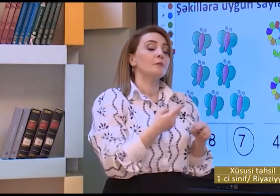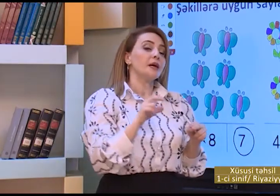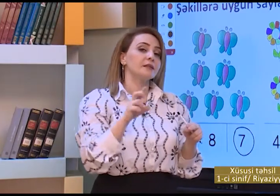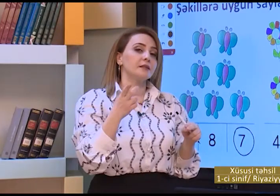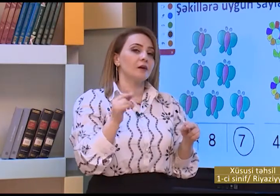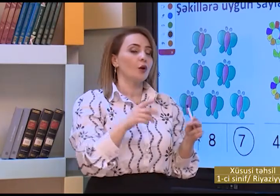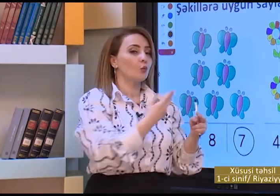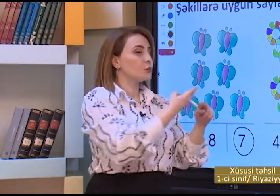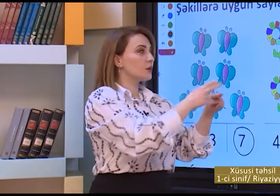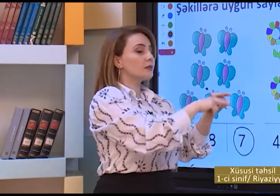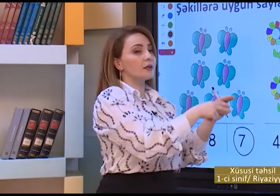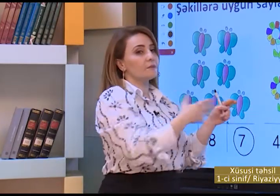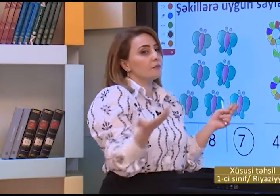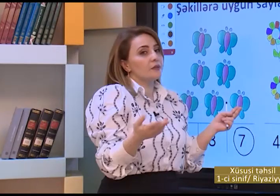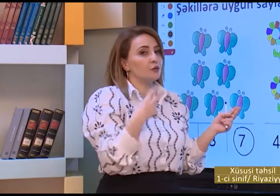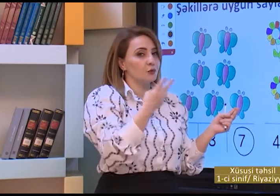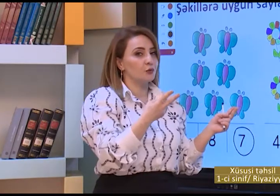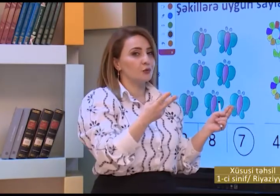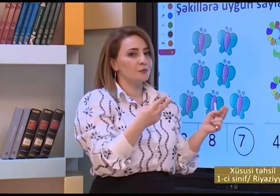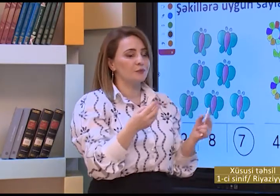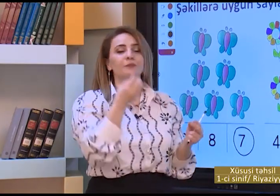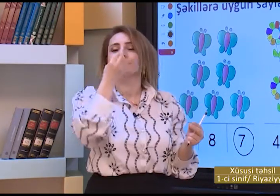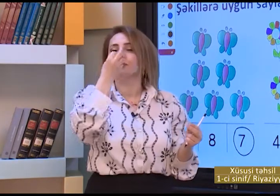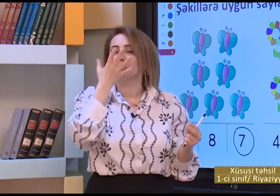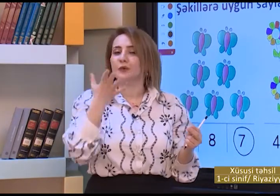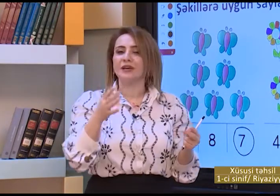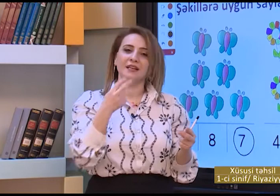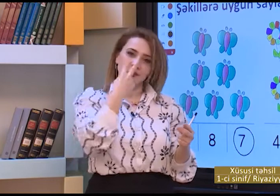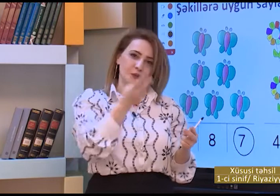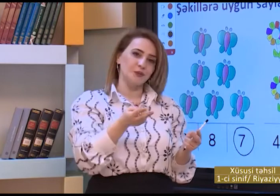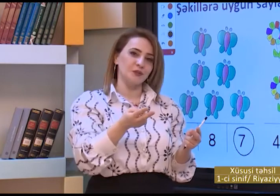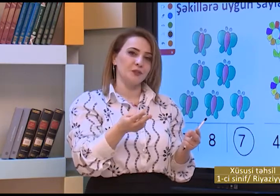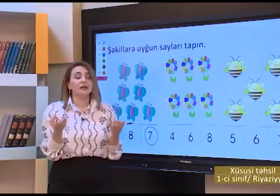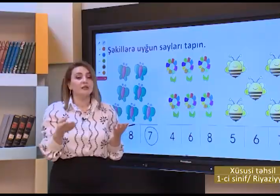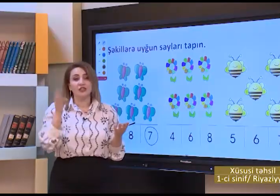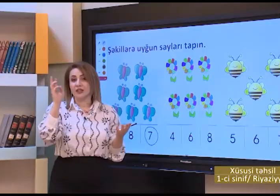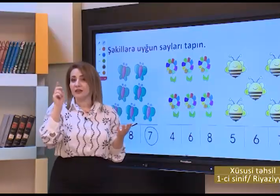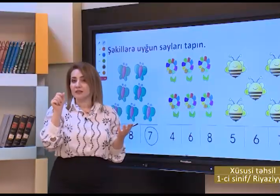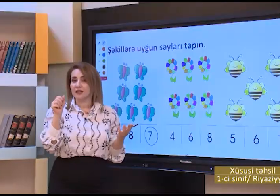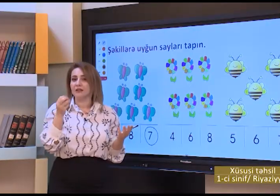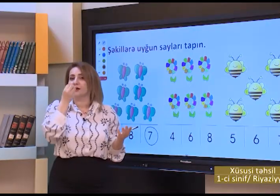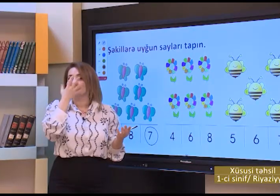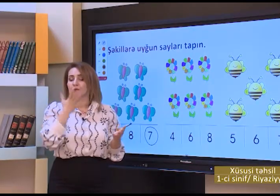Bəs burada nə görürük? Güllər görürük. Neçə sayda gül